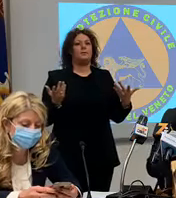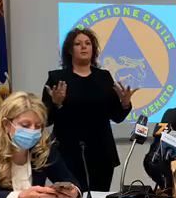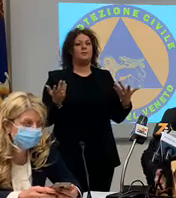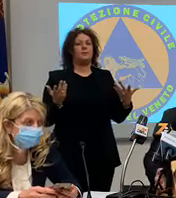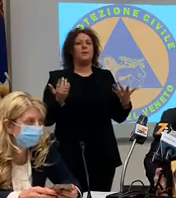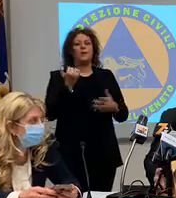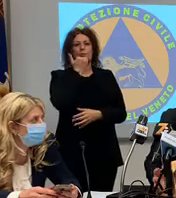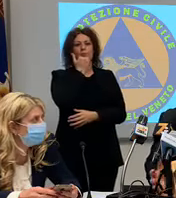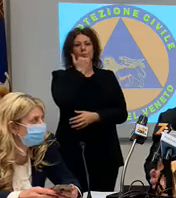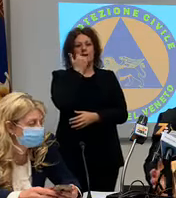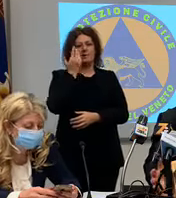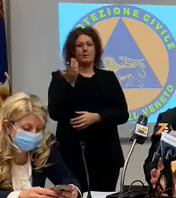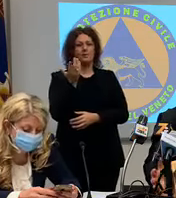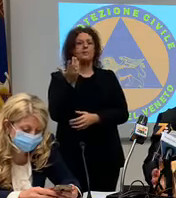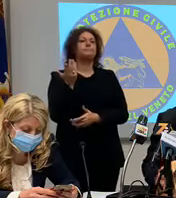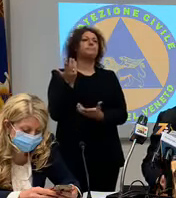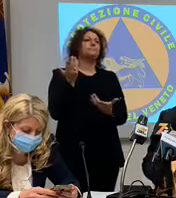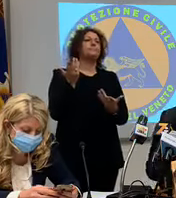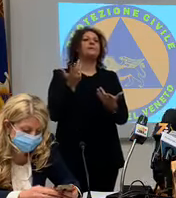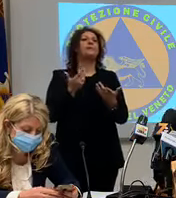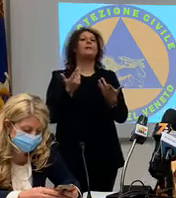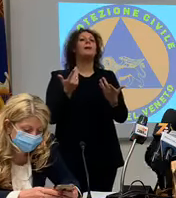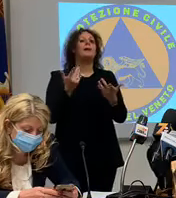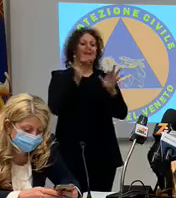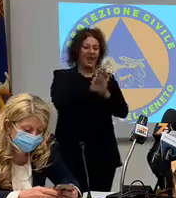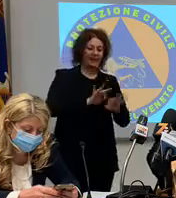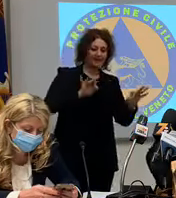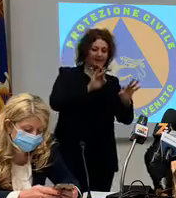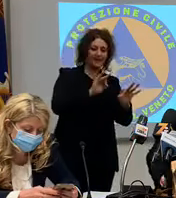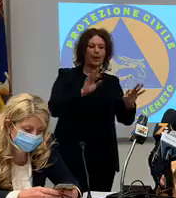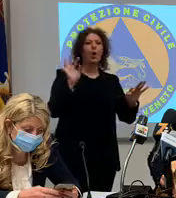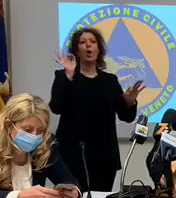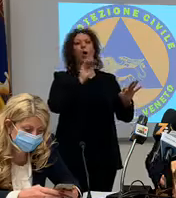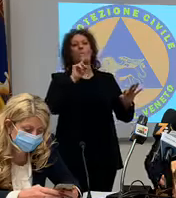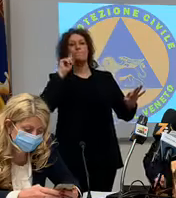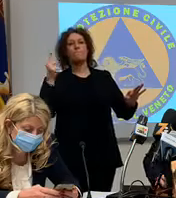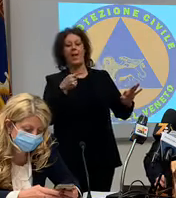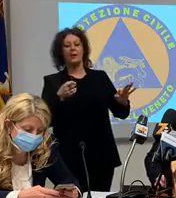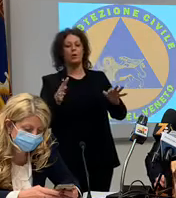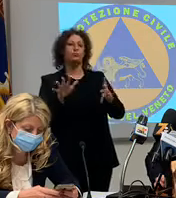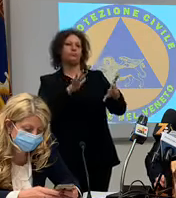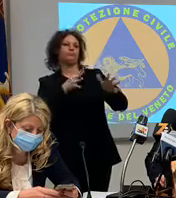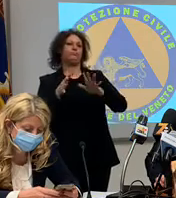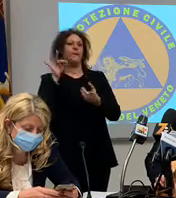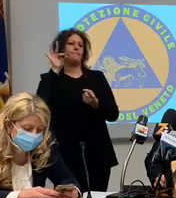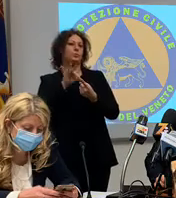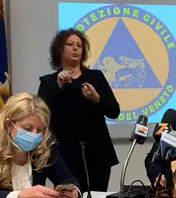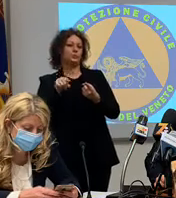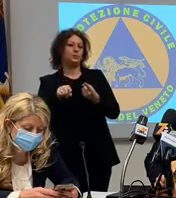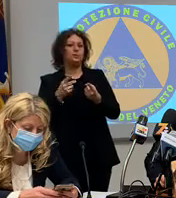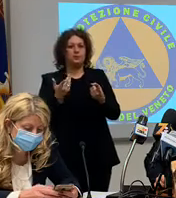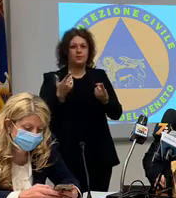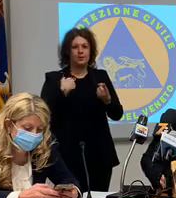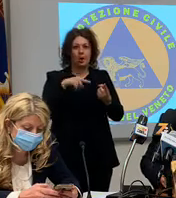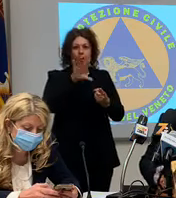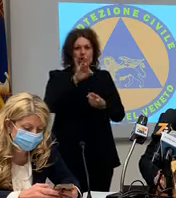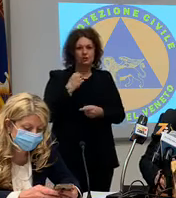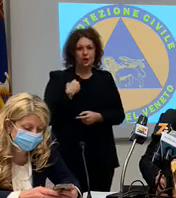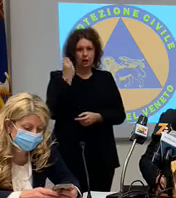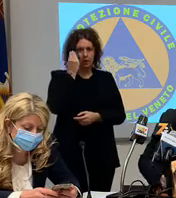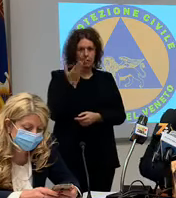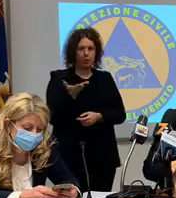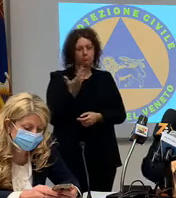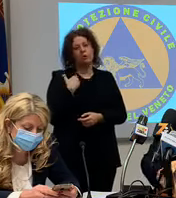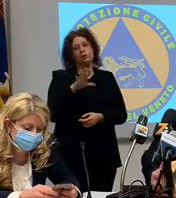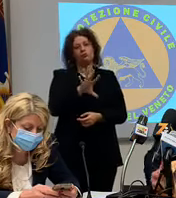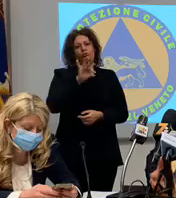così in base all cer iazione per carità e non far niente Secondo voi uno che ha un minimo di di buon cuore cosa fa prende la soluzione che